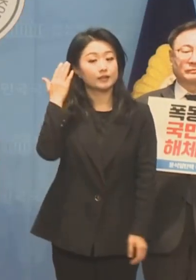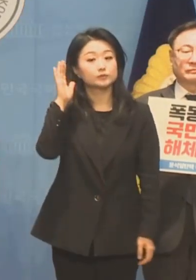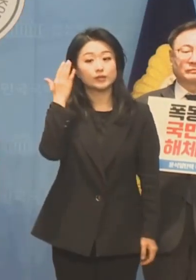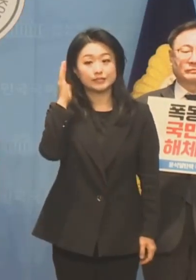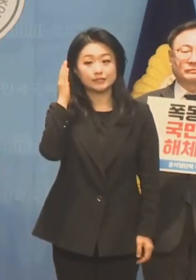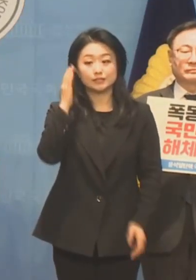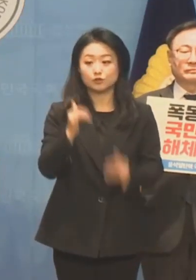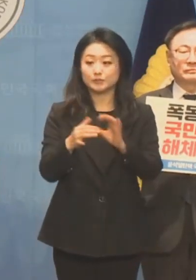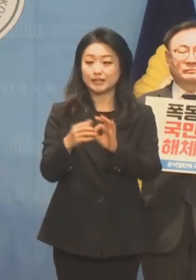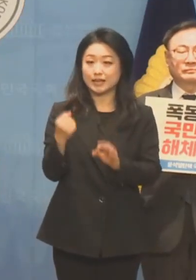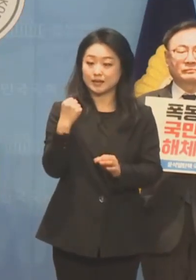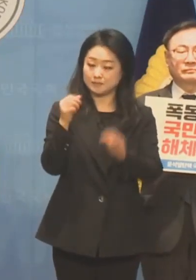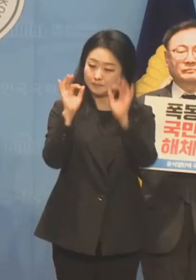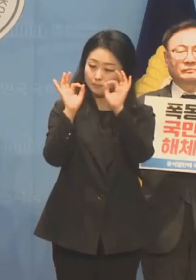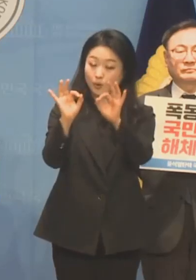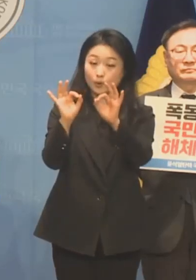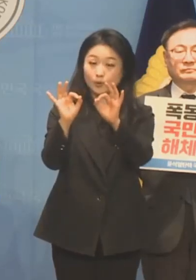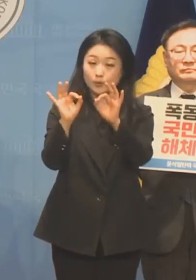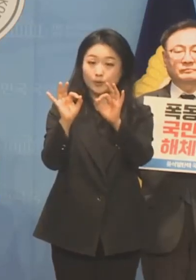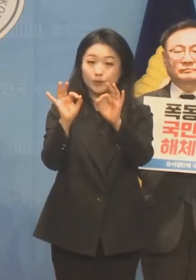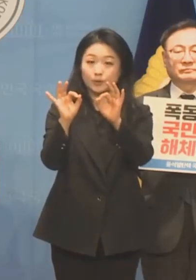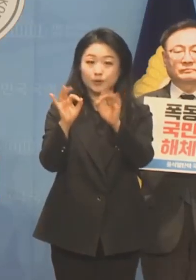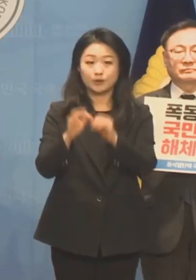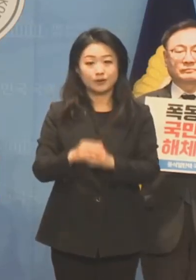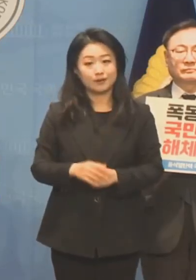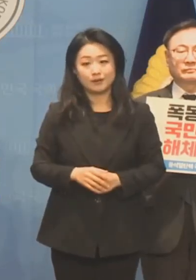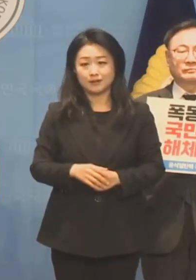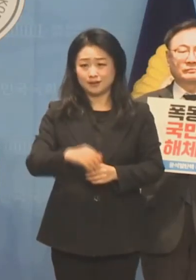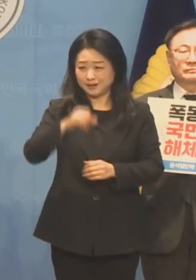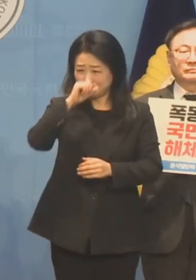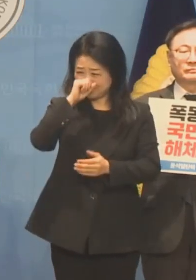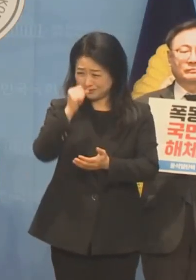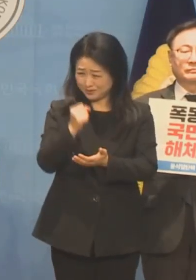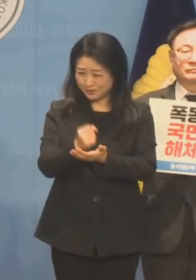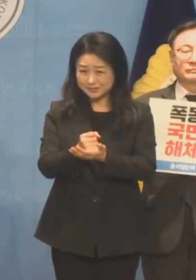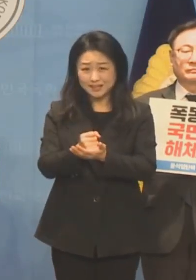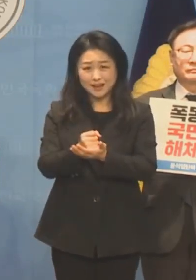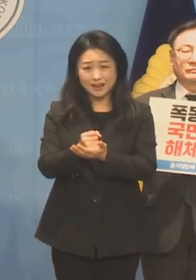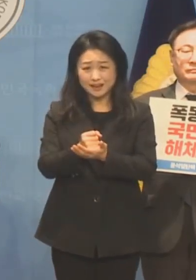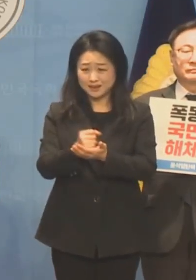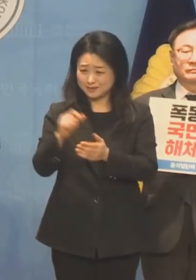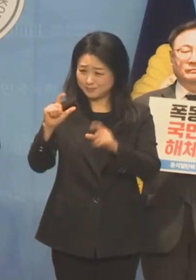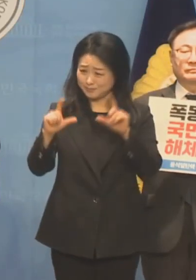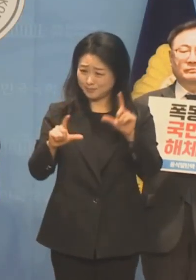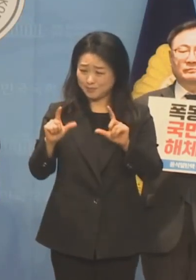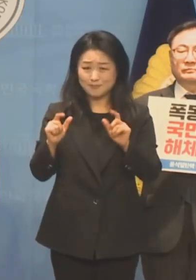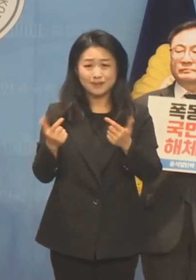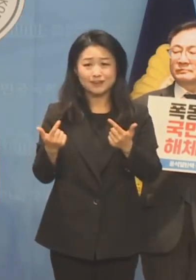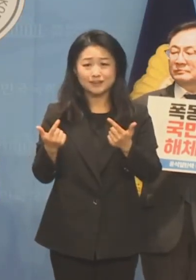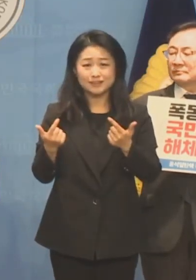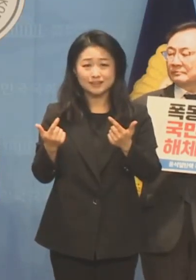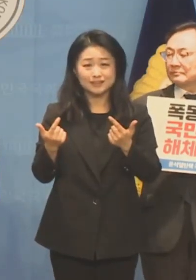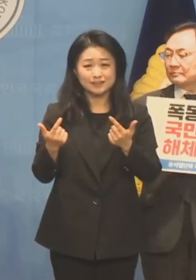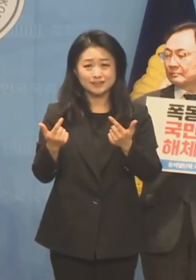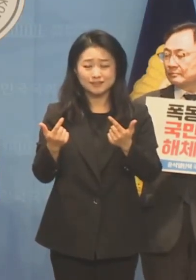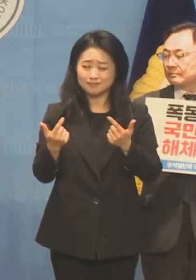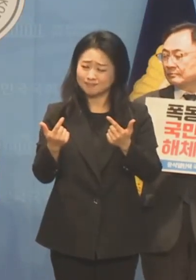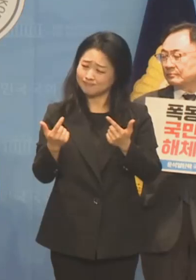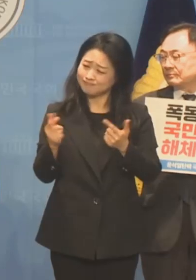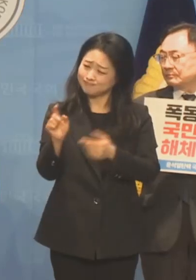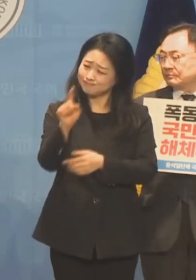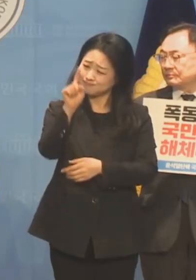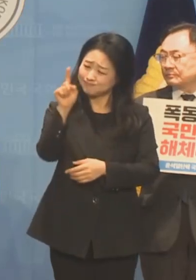최근 국민의힘을 보면 정상적인 민주국가의 정당인가 의문이